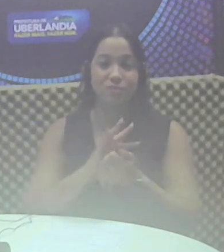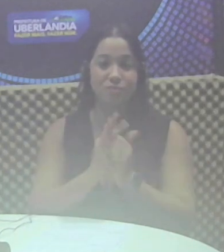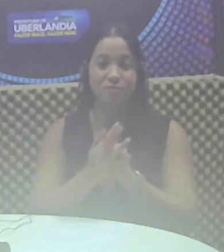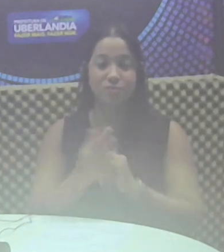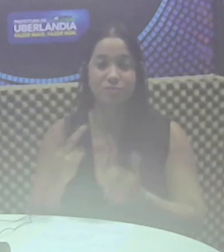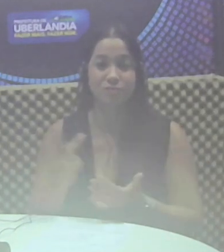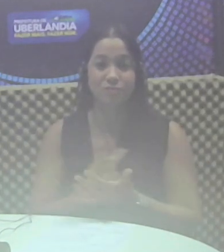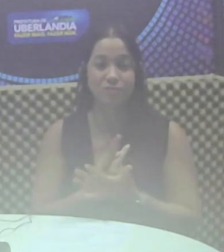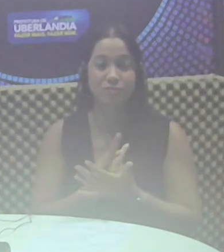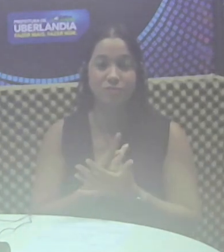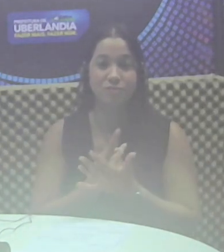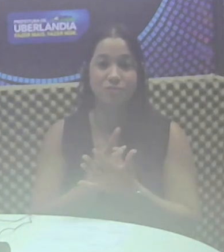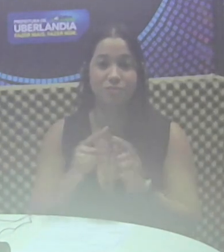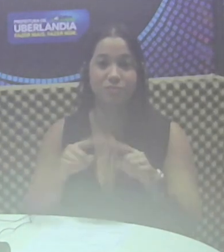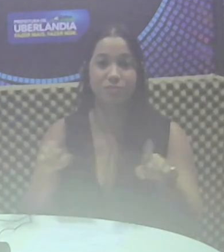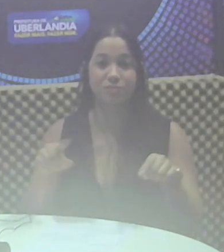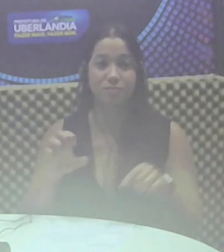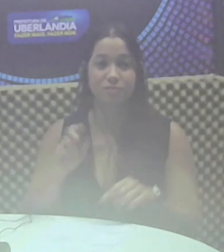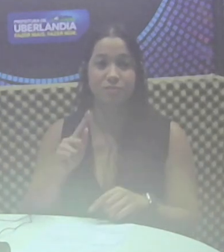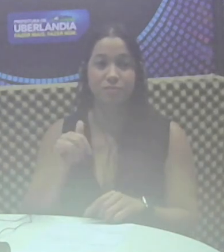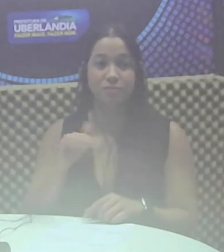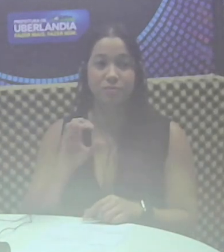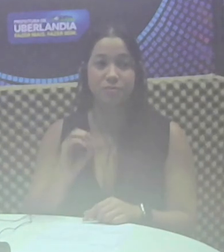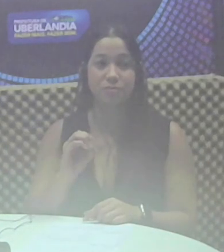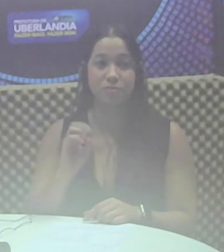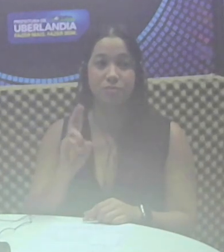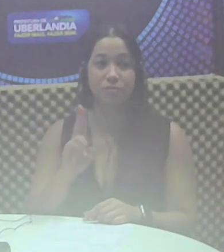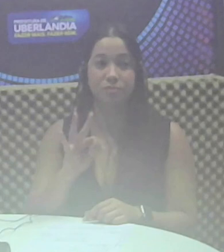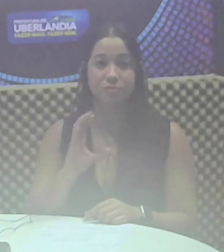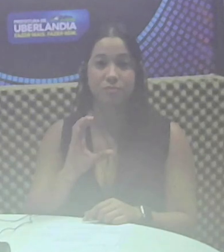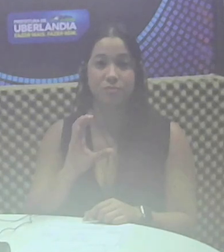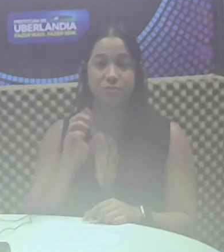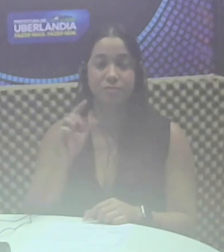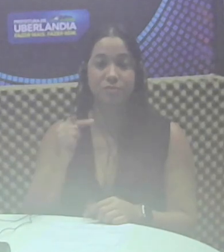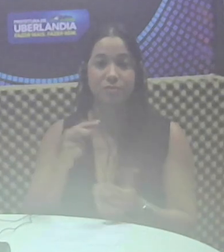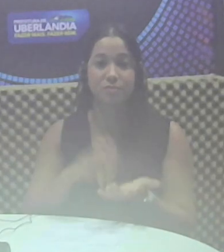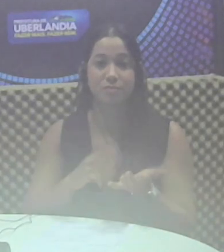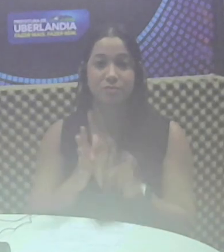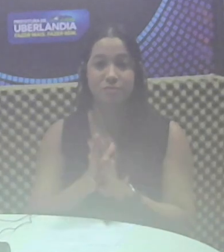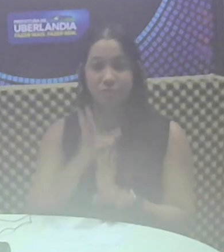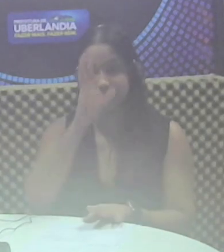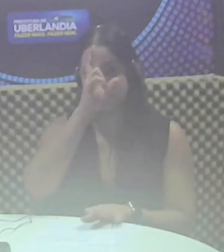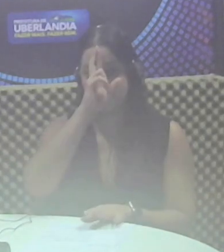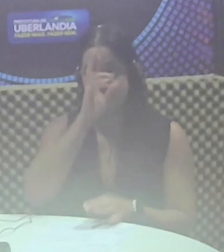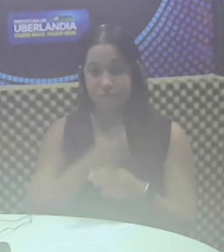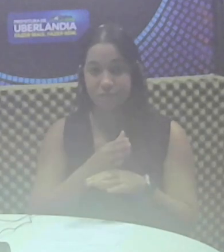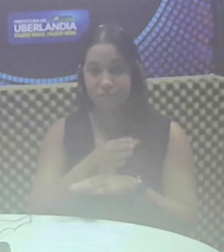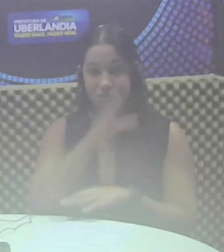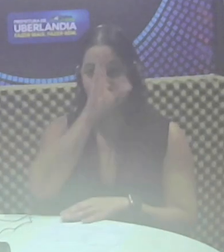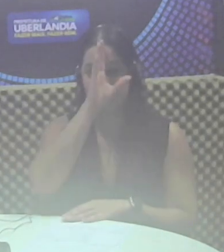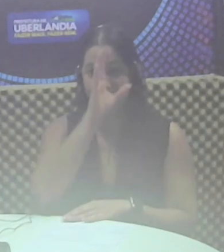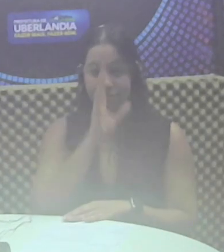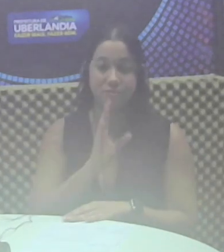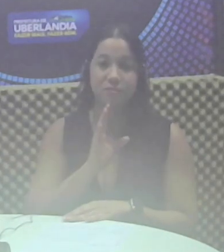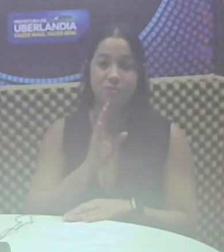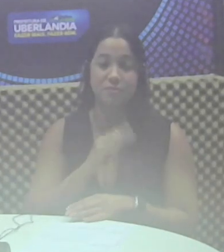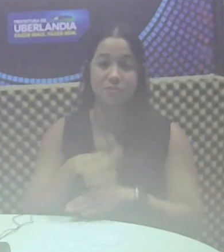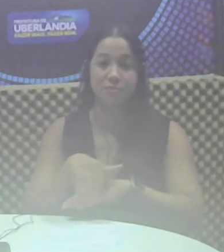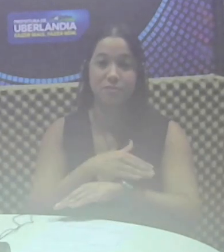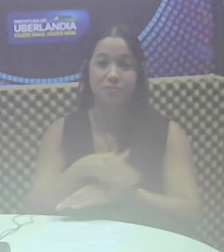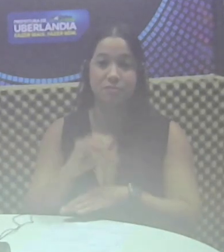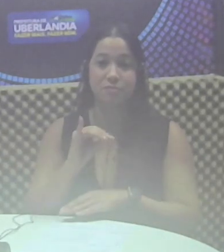no ginásio Dr. Eugênio Pimentel Arantes, no UTC, de 7 da manhã ao meio-dia, com entrada gratuita pela Avenida